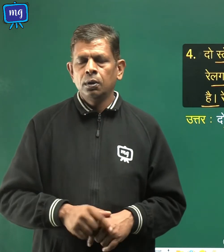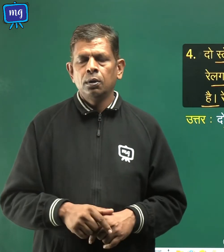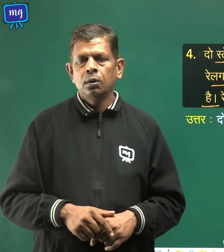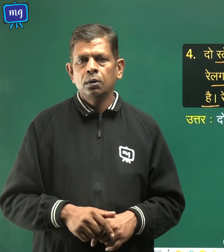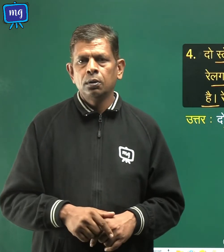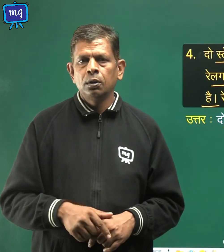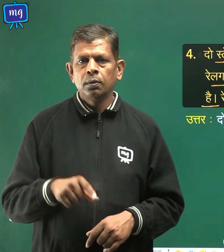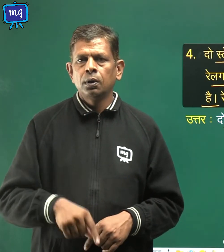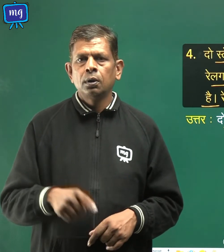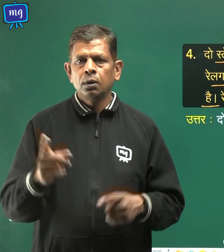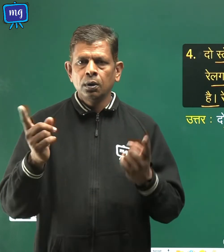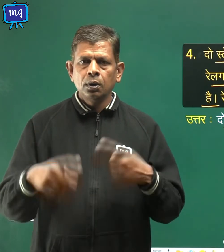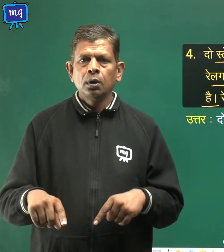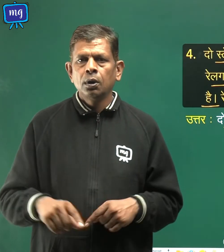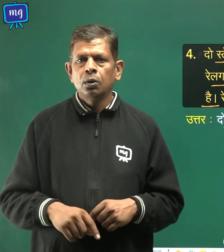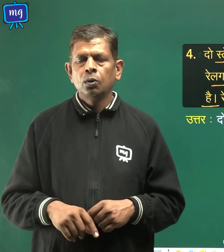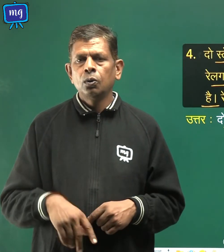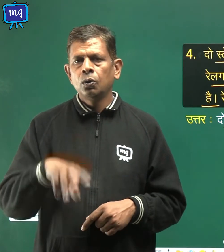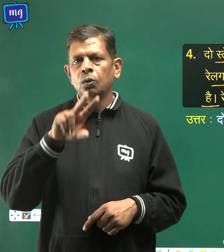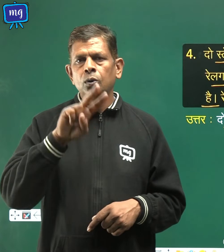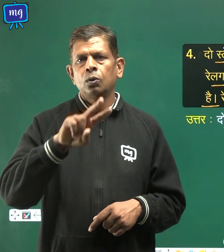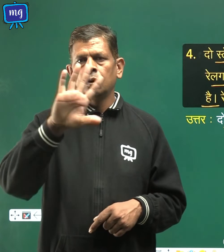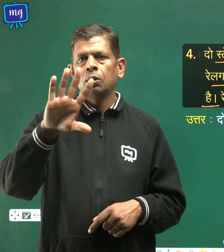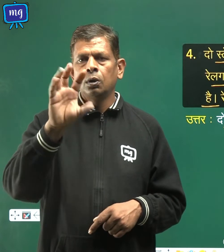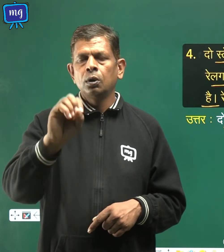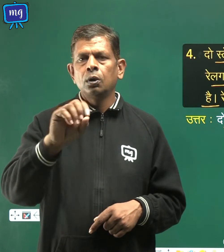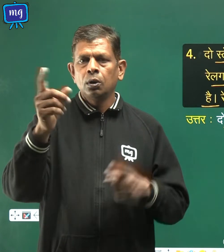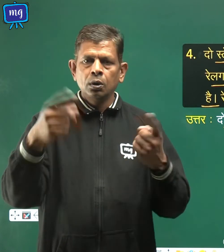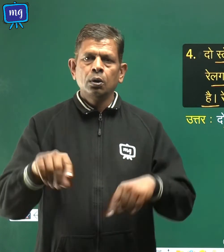को 240 से भाग करेंगे।